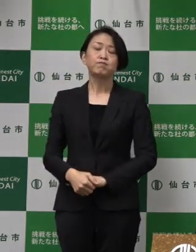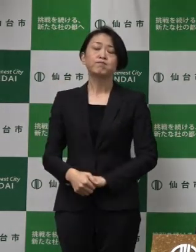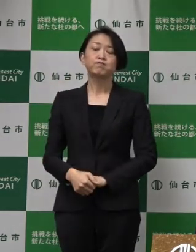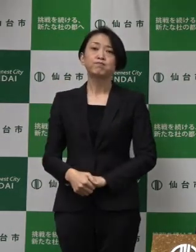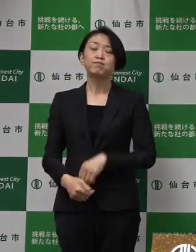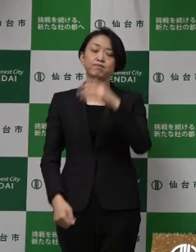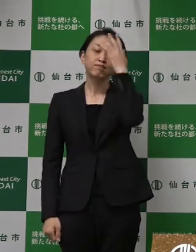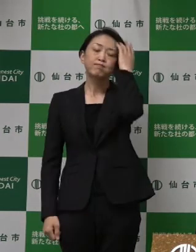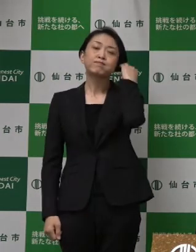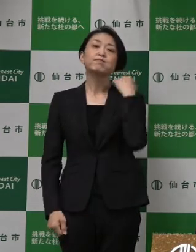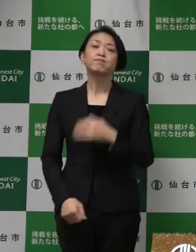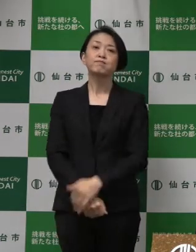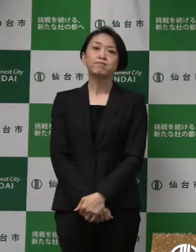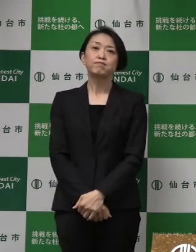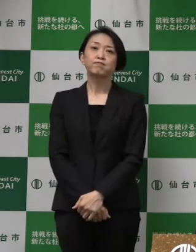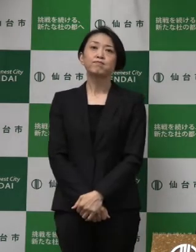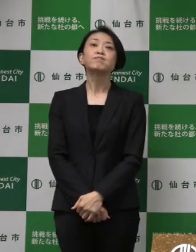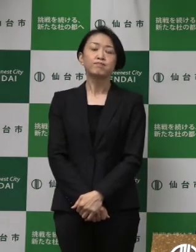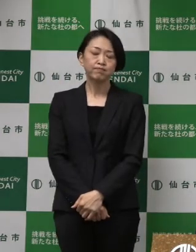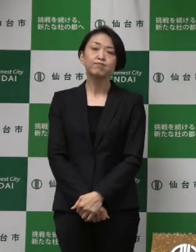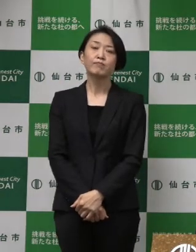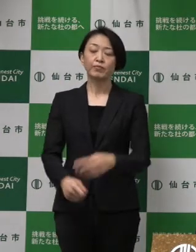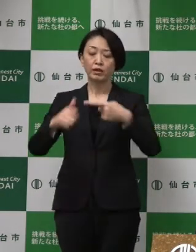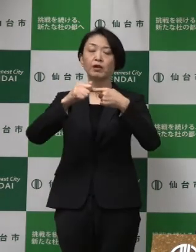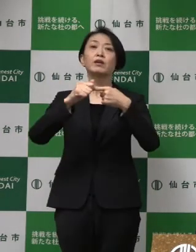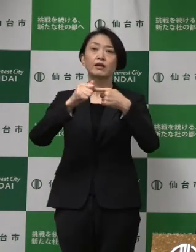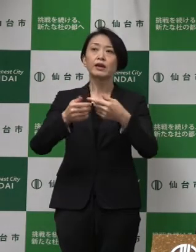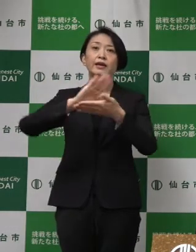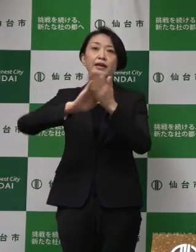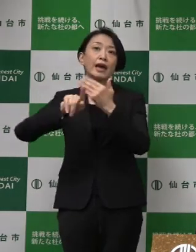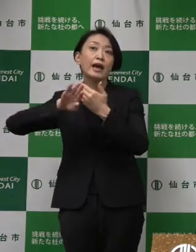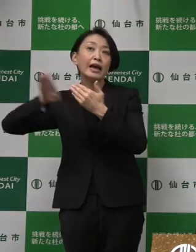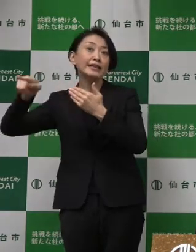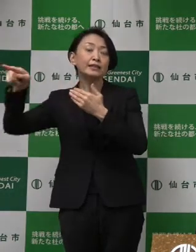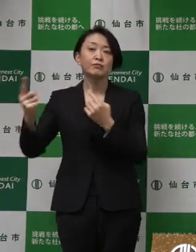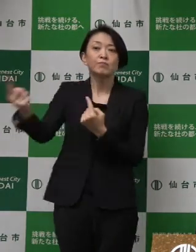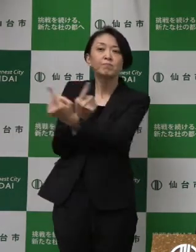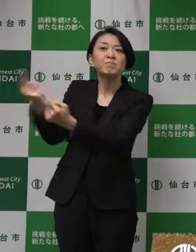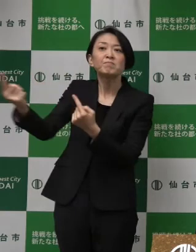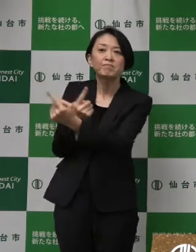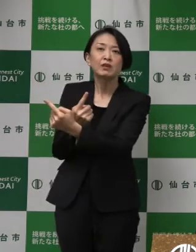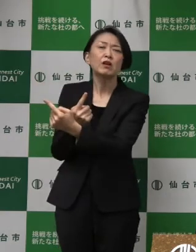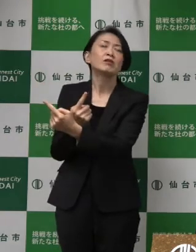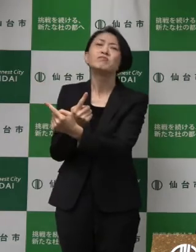ず県境をまたぐ不要不急の移動については厳に控えてください